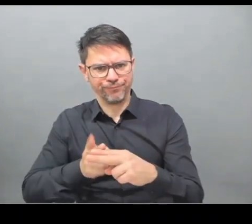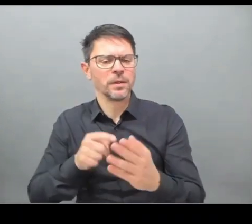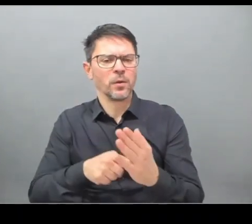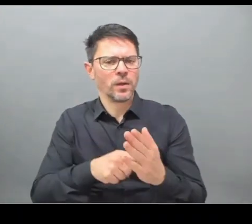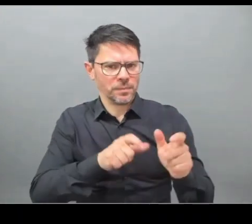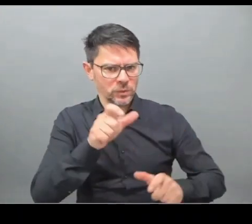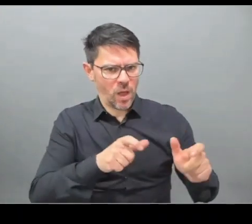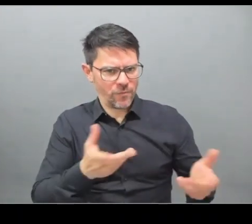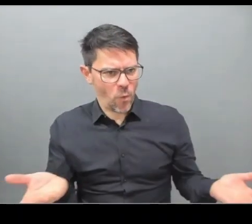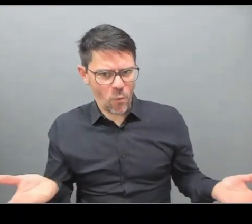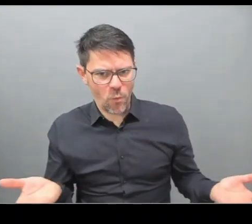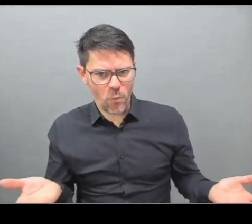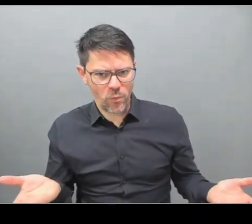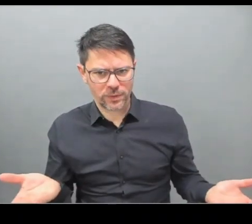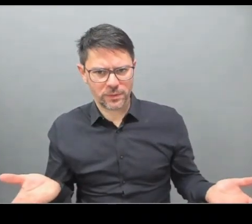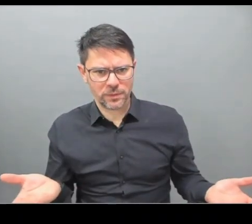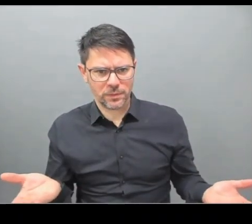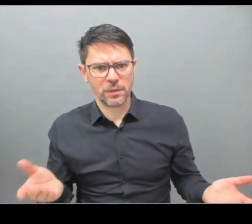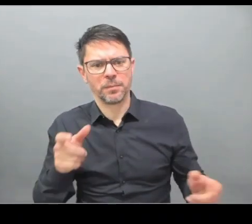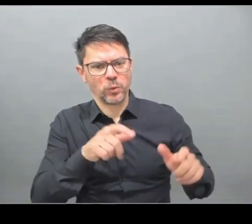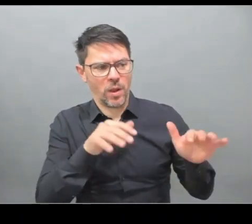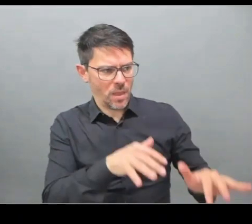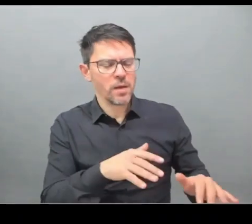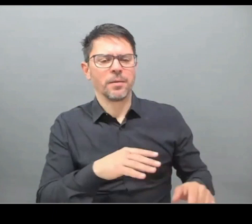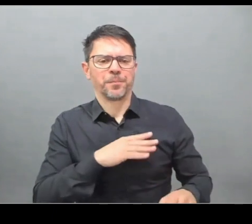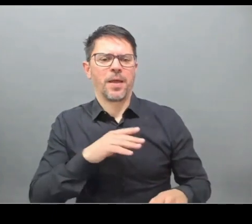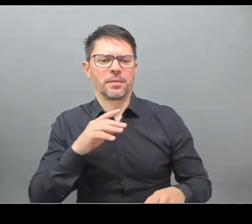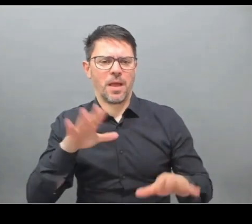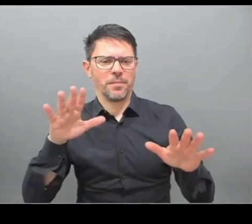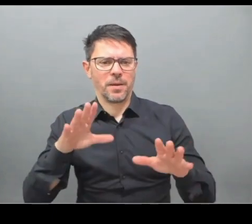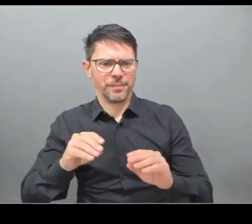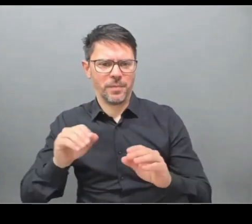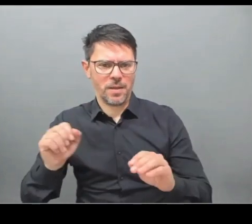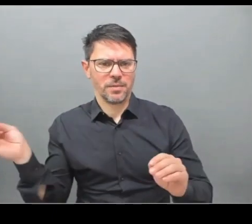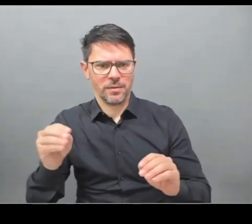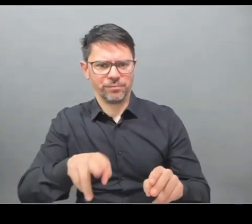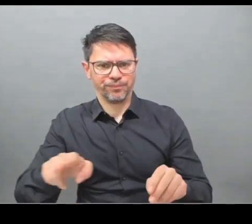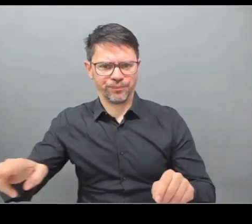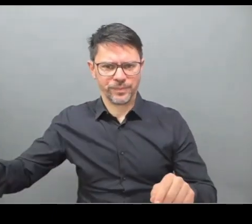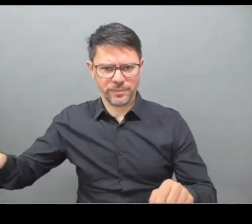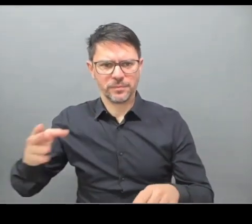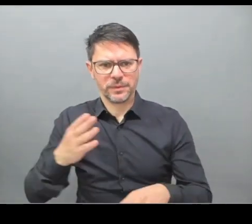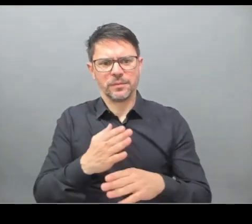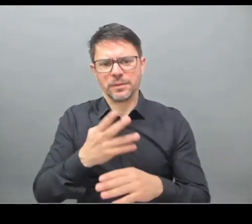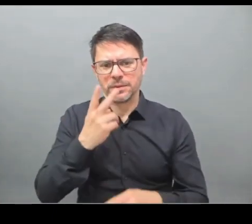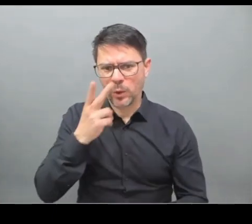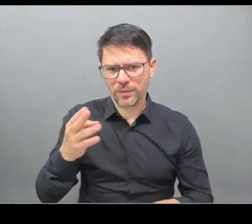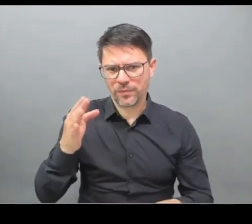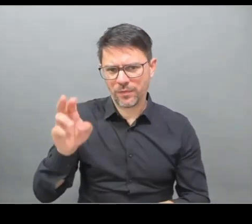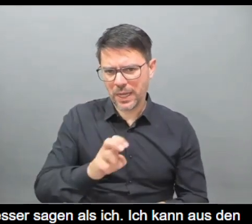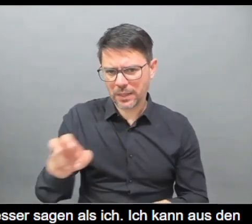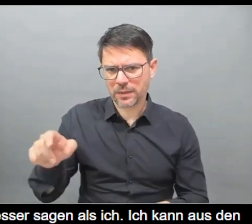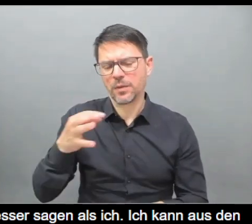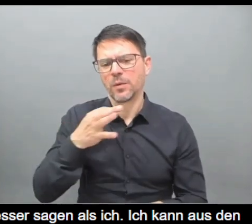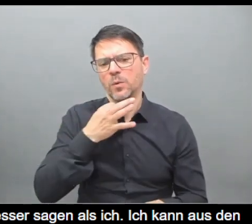hindeuten, dass die Leistungen nicht in vollem Umfang erbracht werden können. Ich weiß nicht, Herr Engelhausen, ob Sie noch konkretere Informationen dazu beisteuern